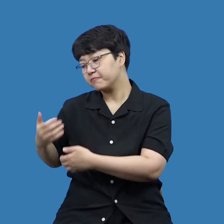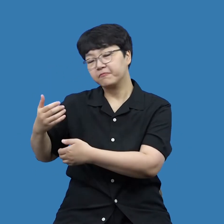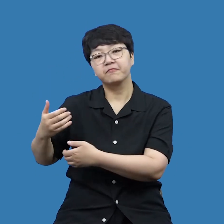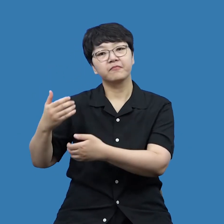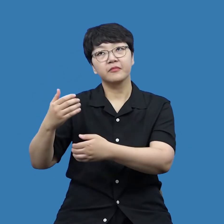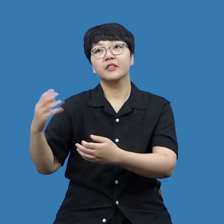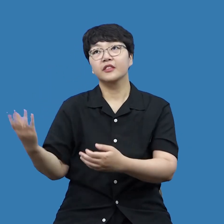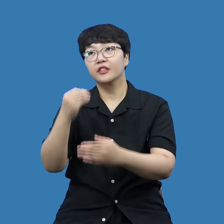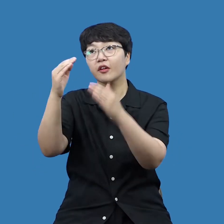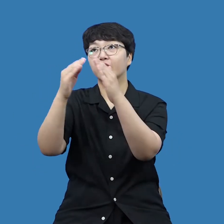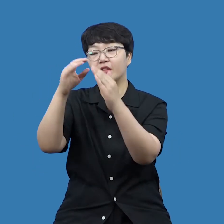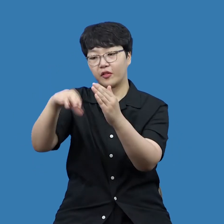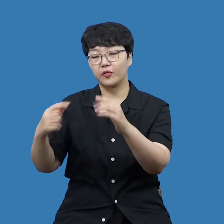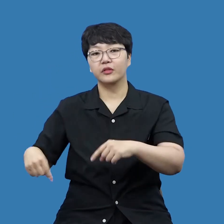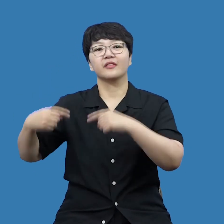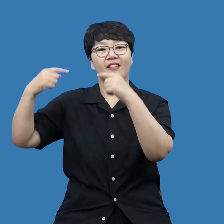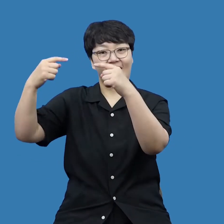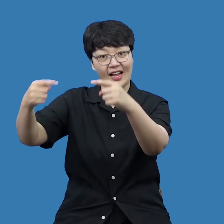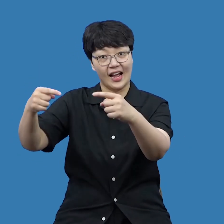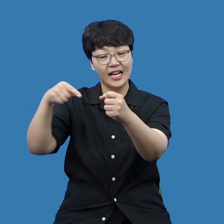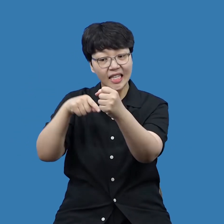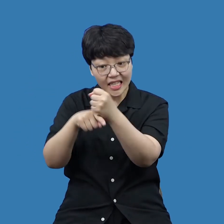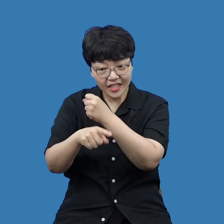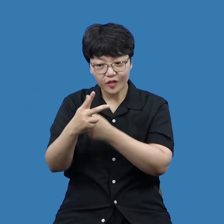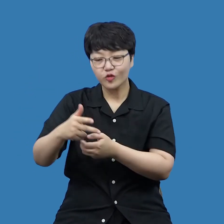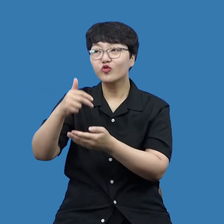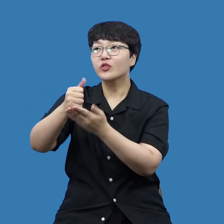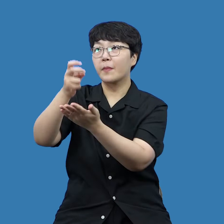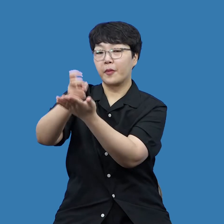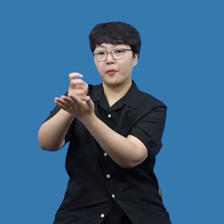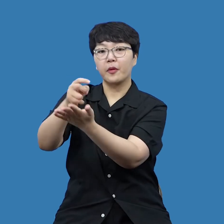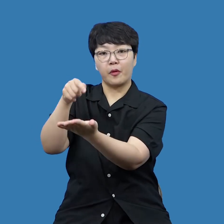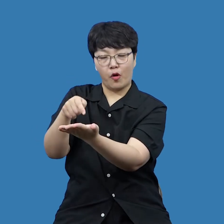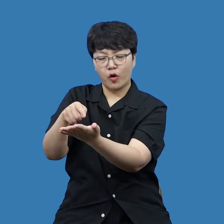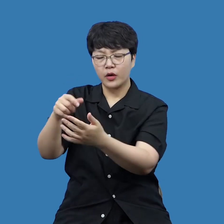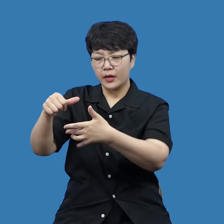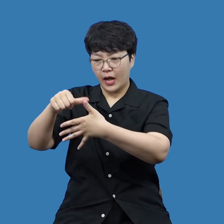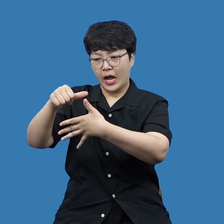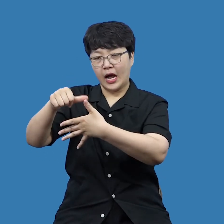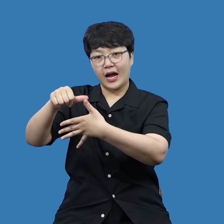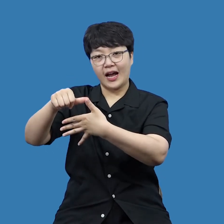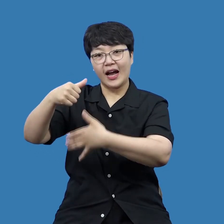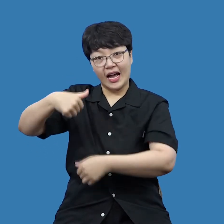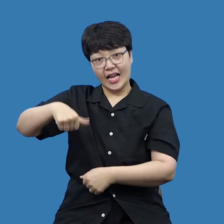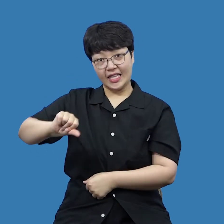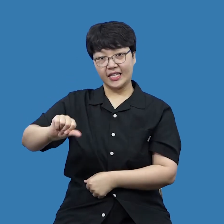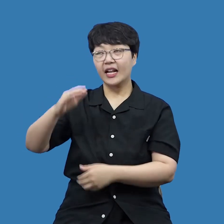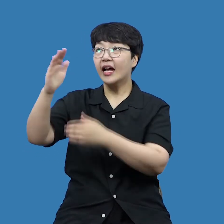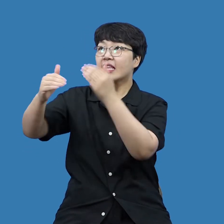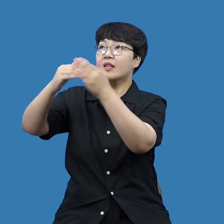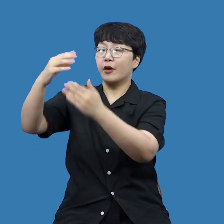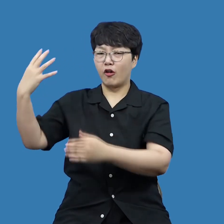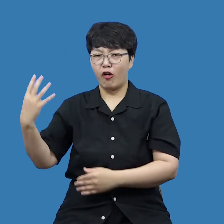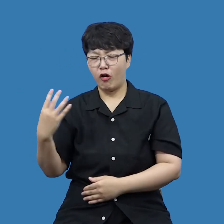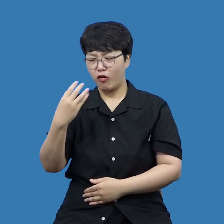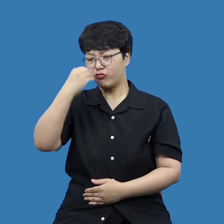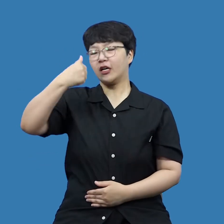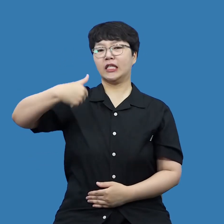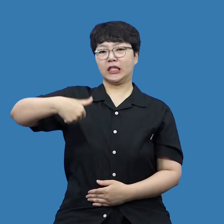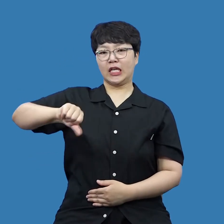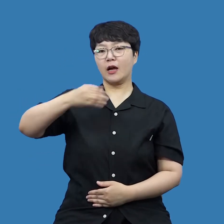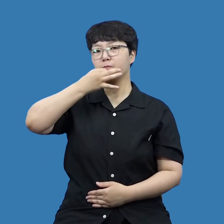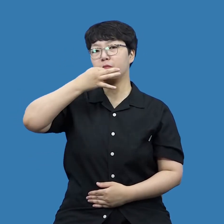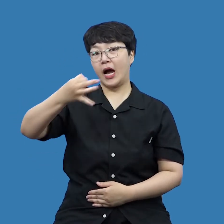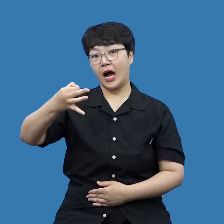주의 율법에 쓴 바 첫 해에 난 남자마다 주의 거룩한 자라 하리라 한 대로